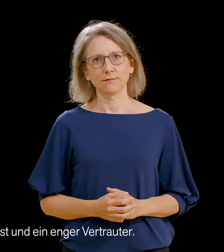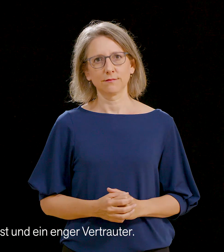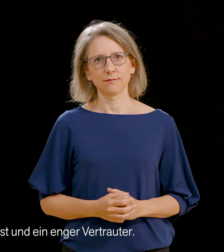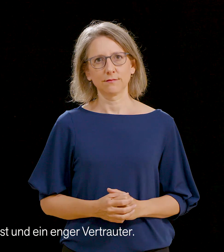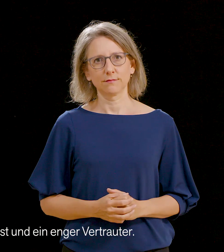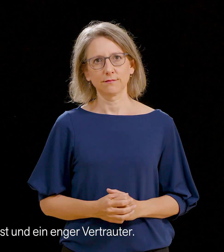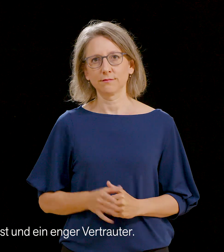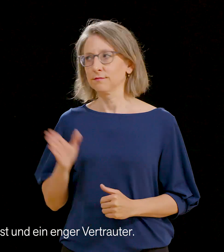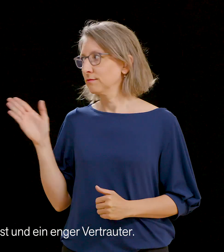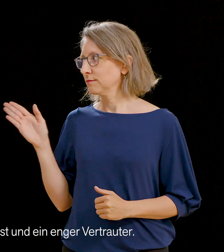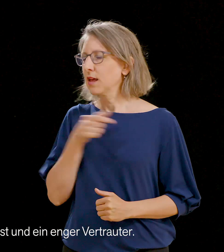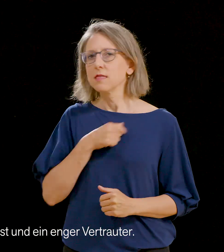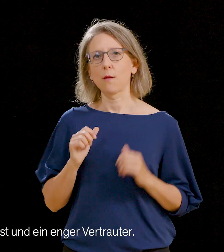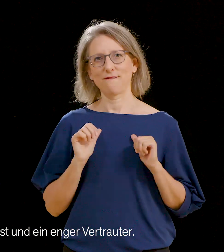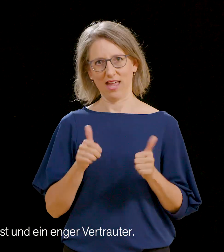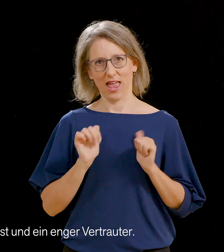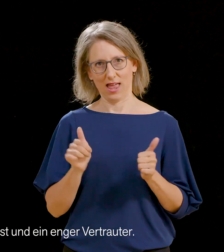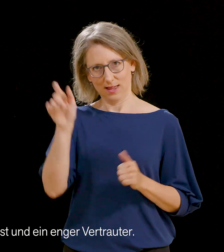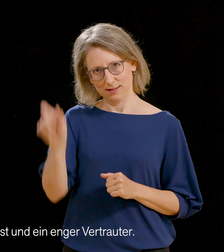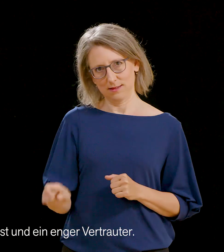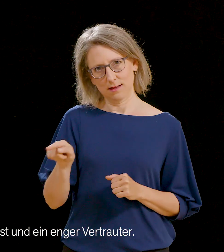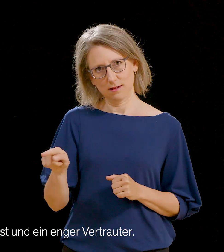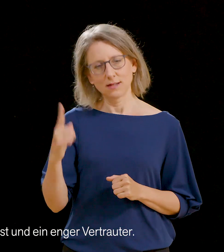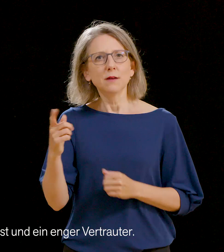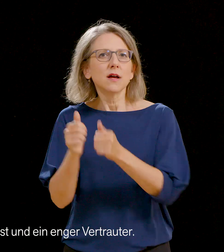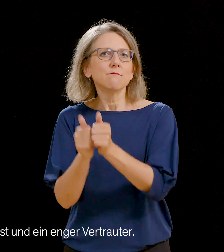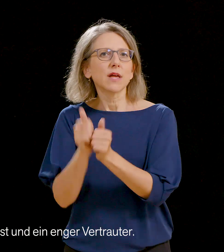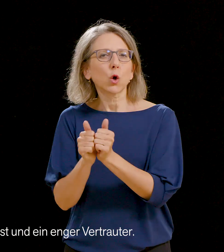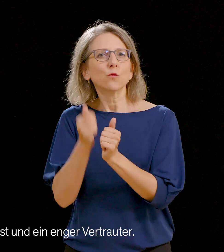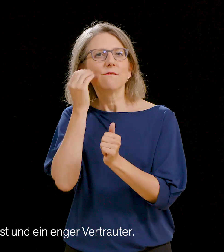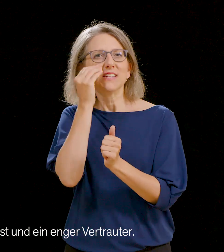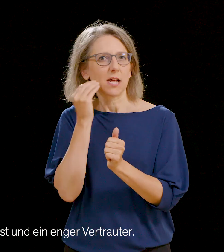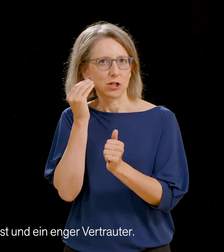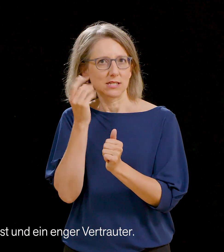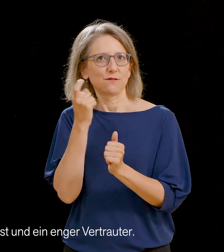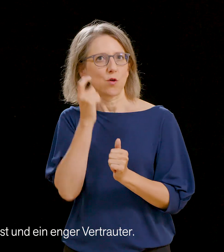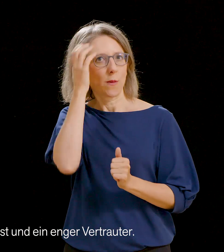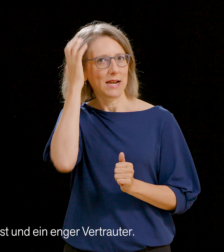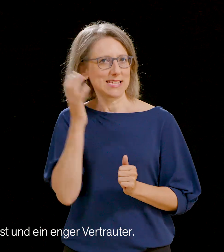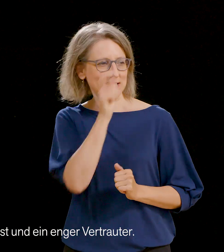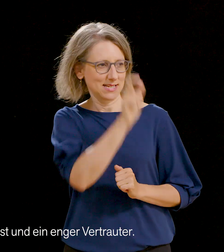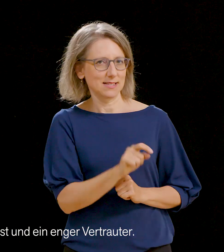Das ist Fred. Fred ist Lisas Visagist und ein enger Vertrauter.